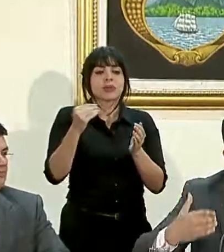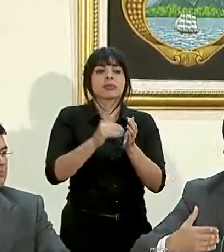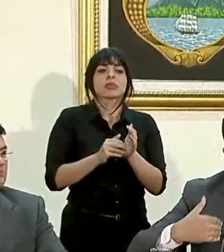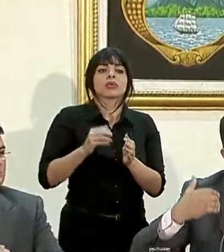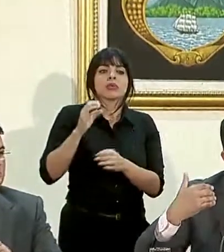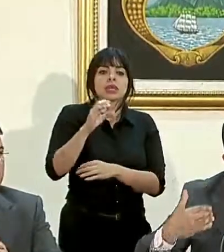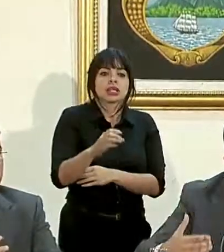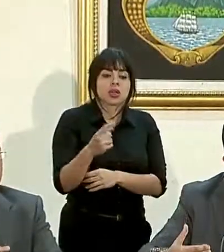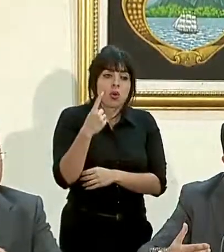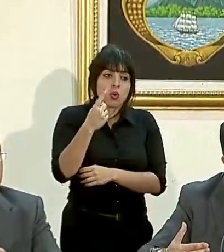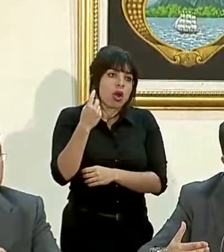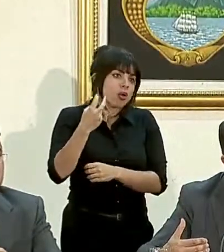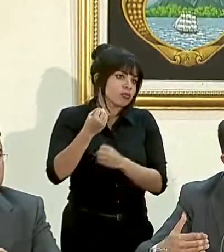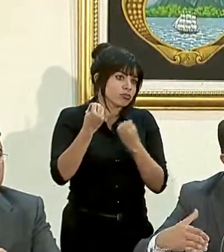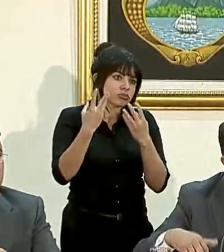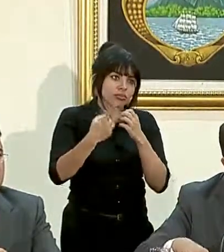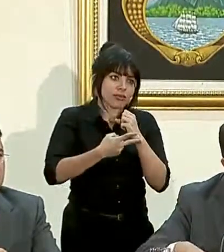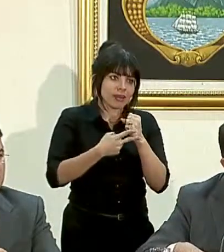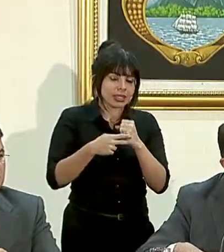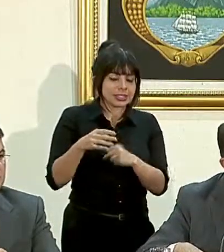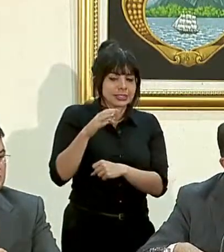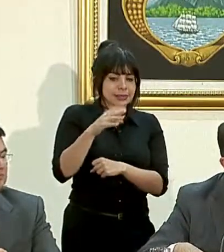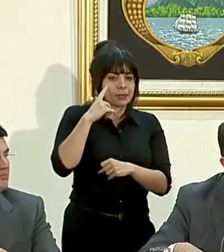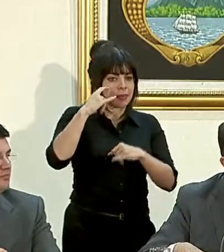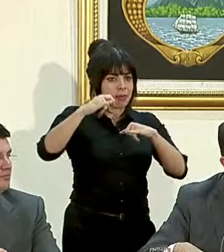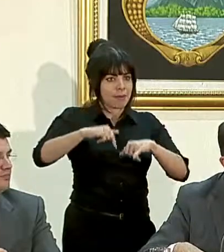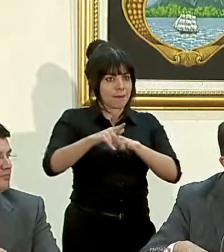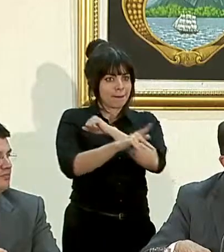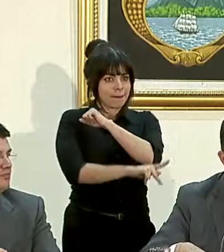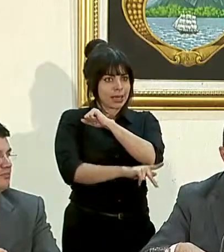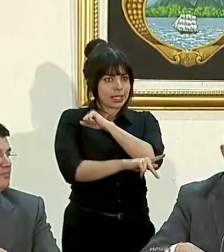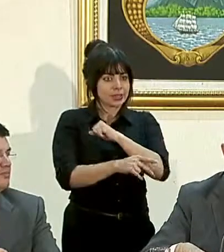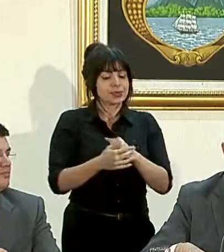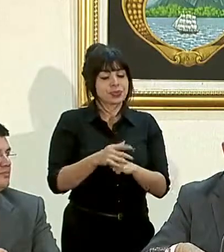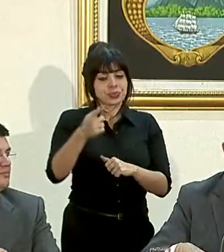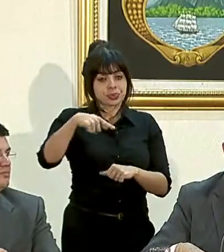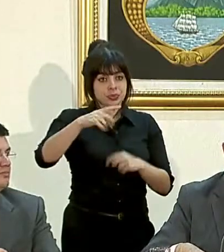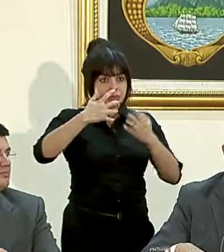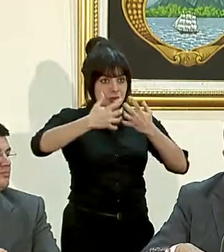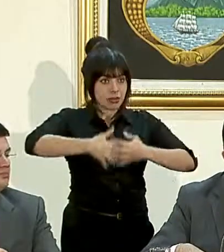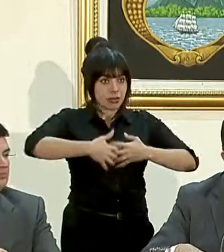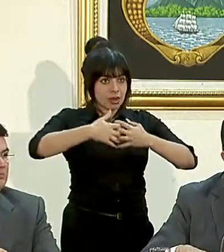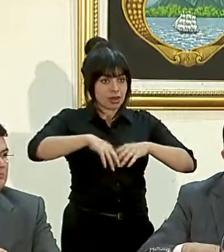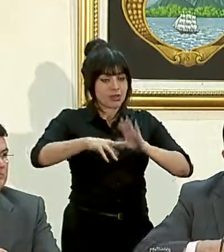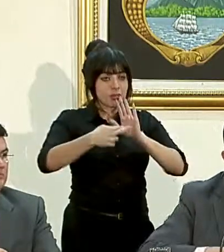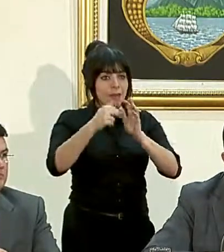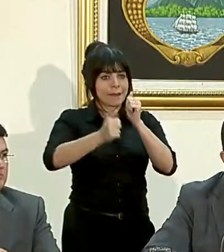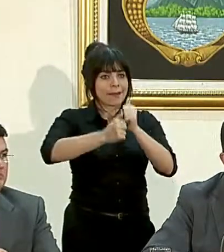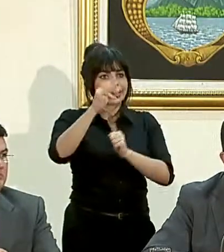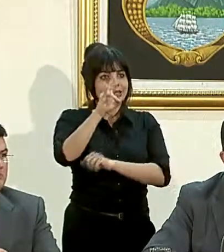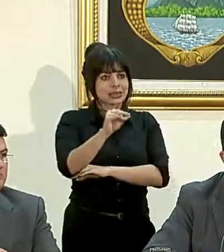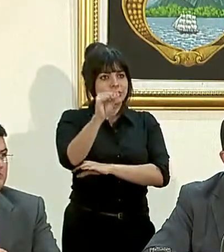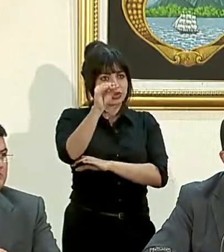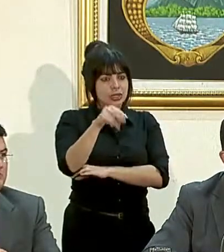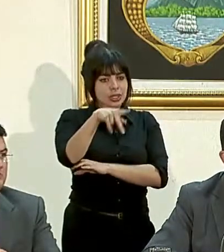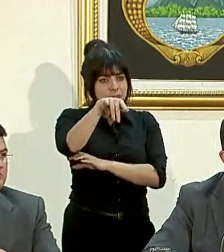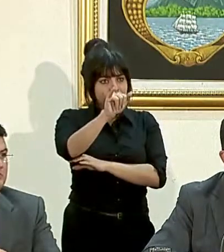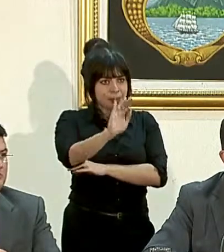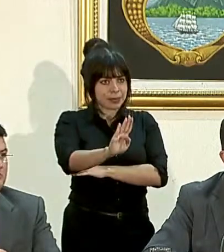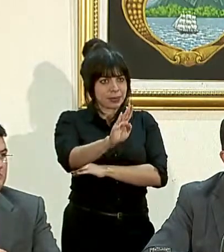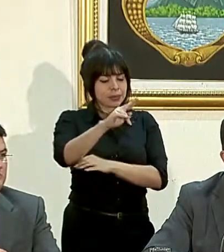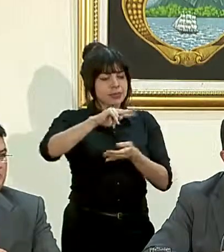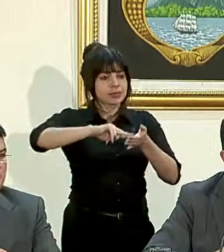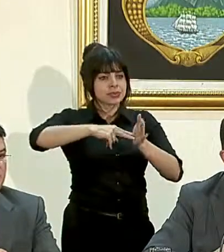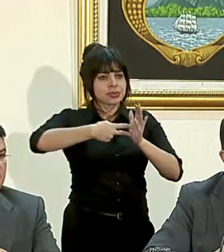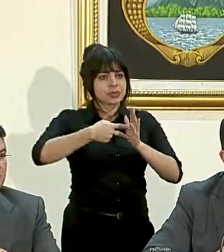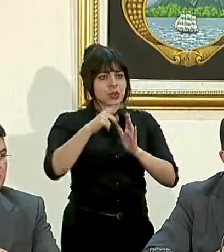reinvertido una o más veces para permanecer en el país. Estas empresas representan más del 7% del Producto Interno Bruto, es